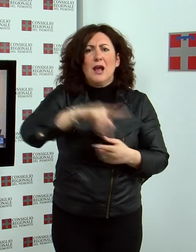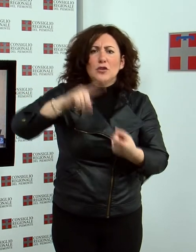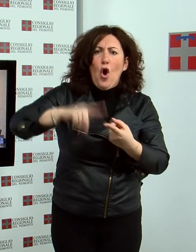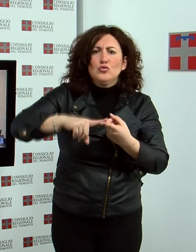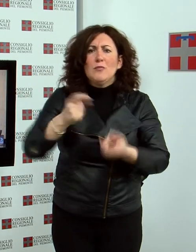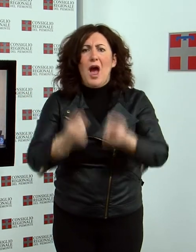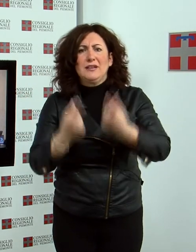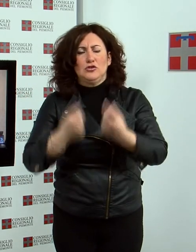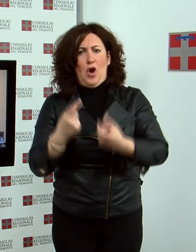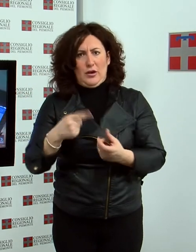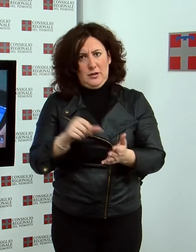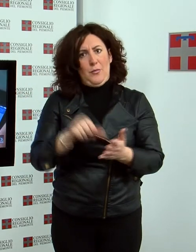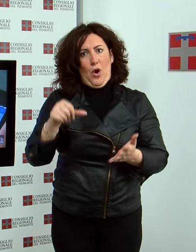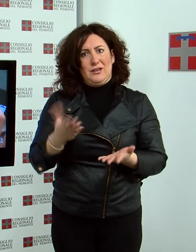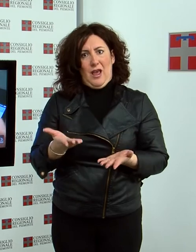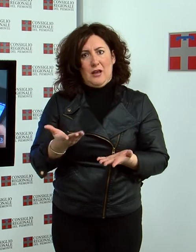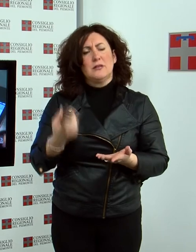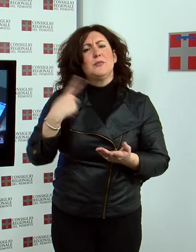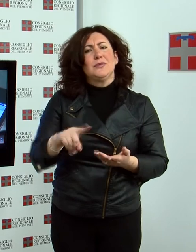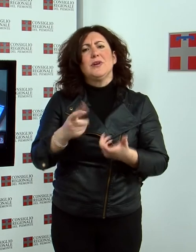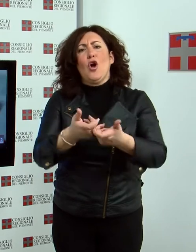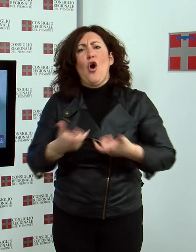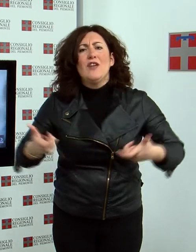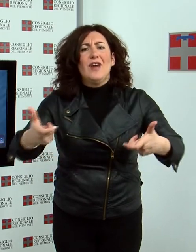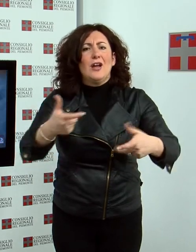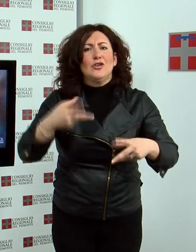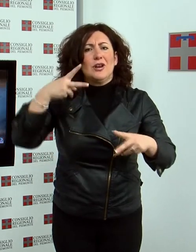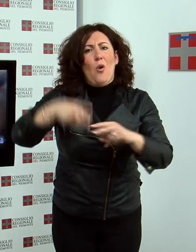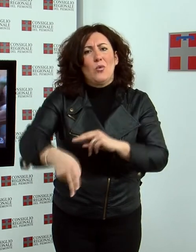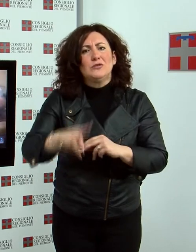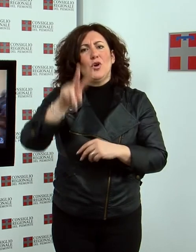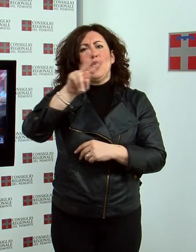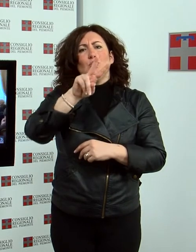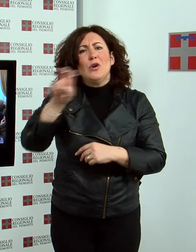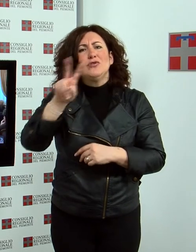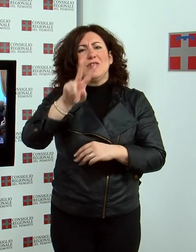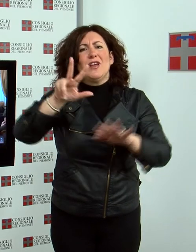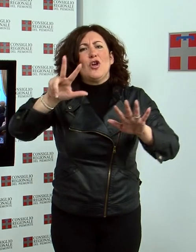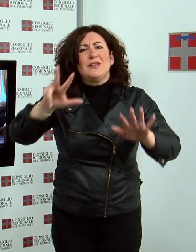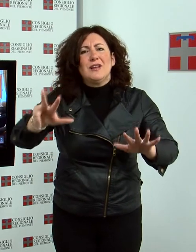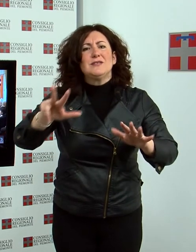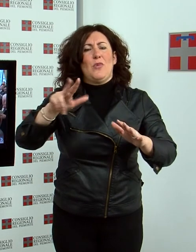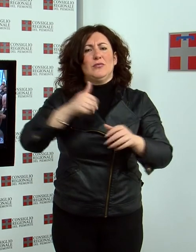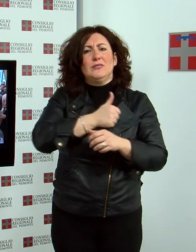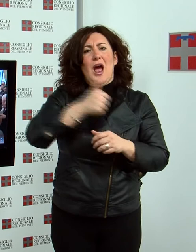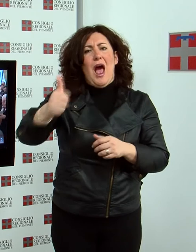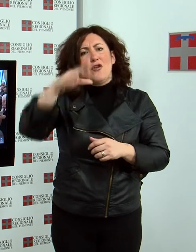è la sfida emersa durante il convegno di inaugurazione del 200 ventottesimo anno accademico dell'accademia di agricoltura di torino